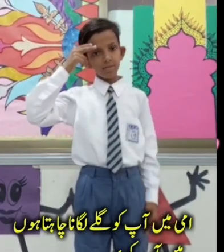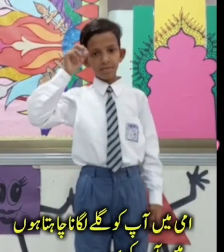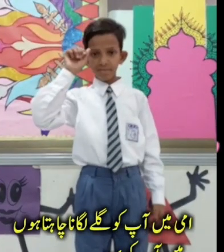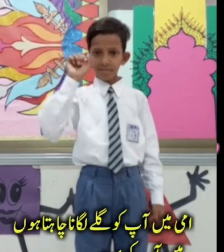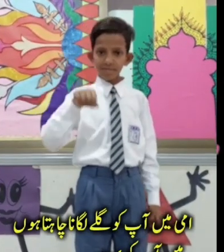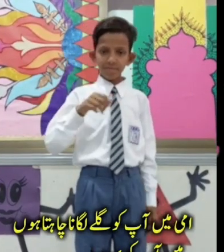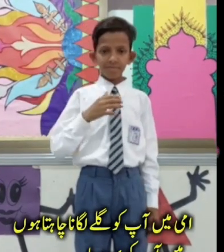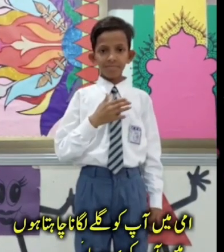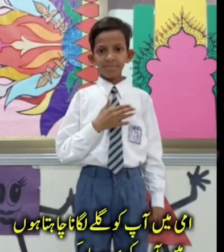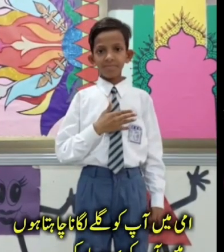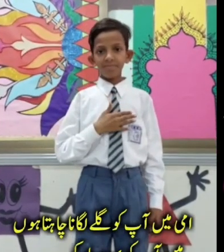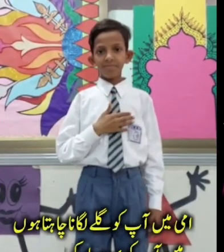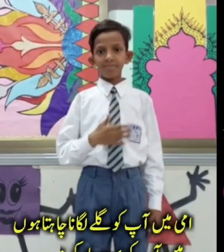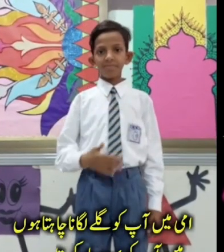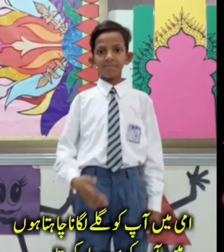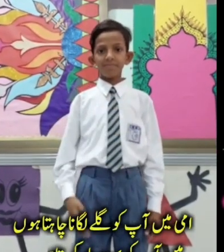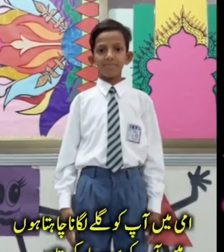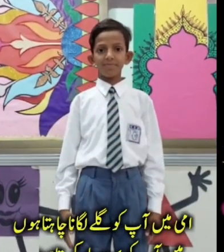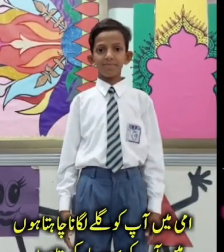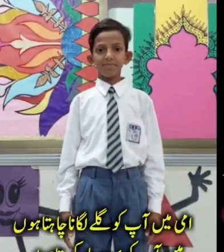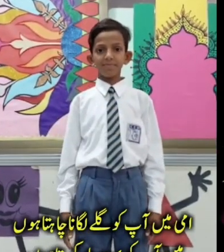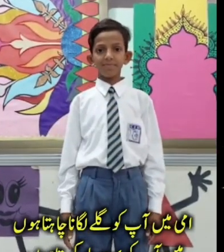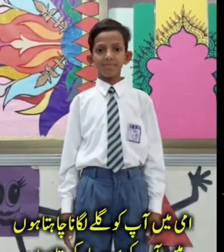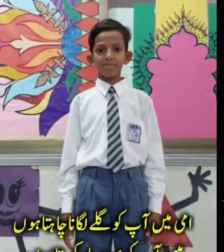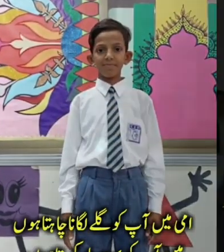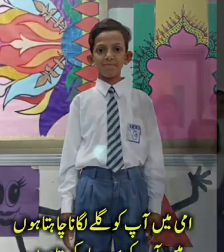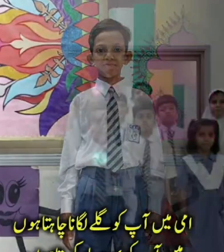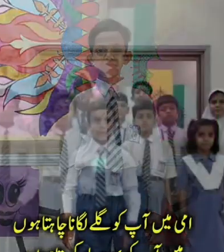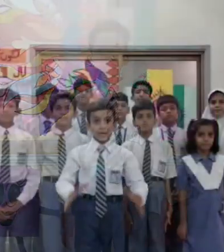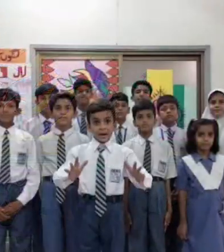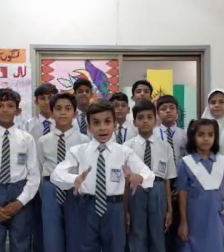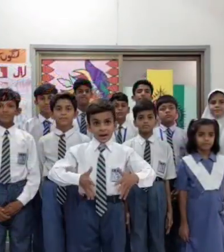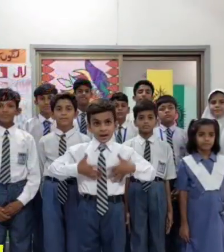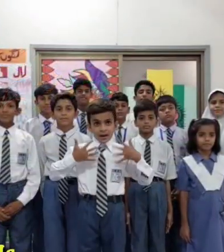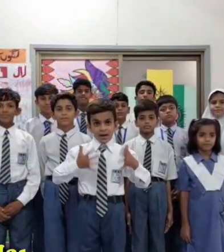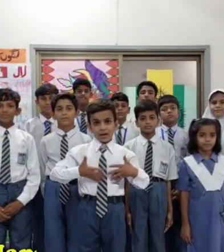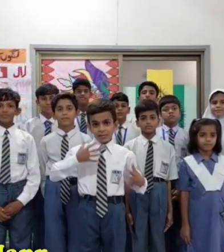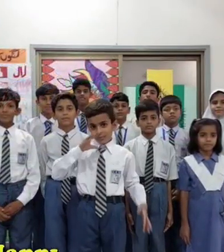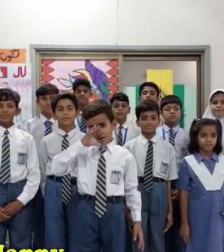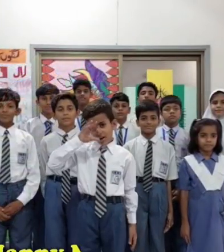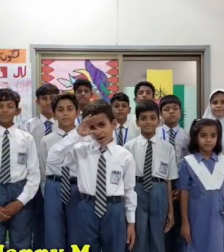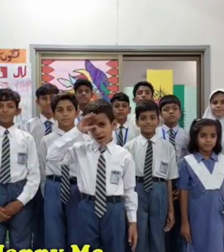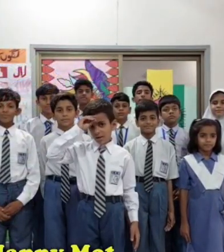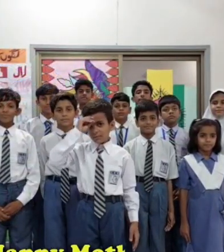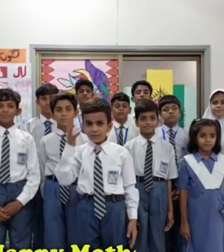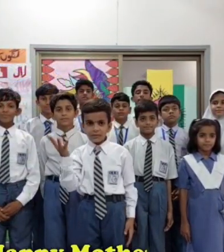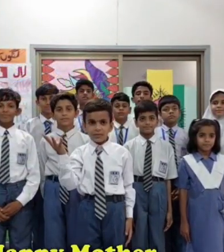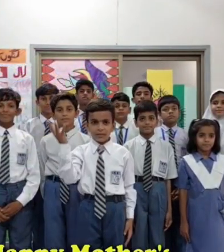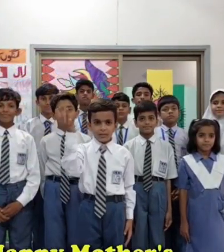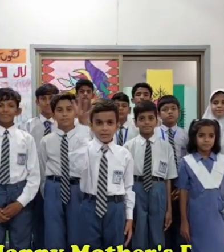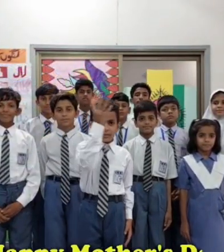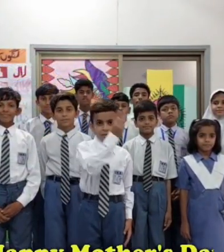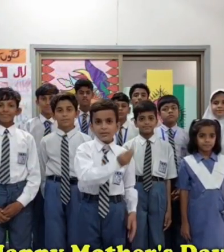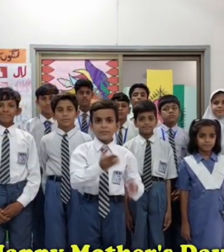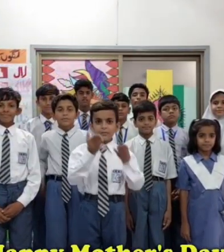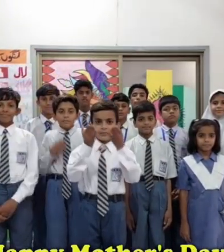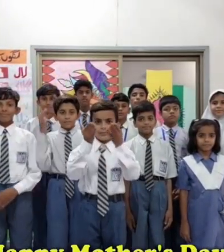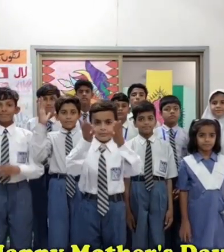बहुत याद करता हूँ। हैप्पी मदर्स डे।